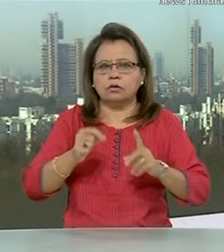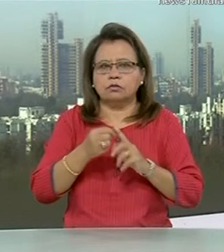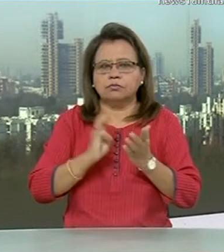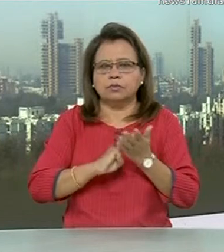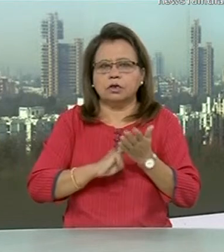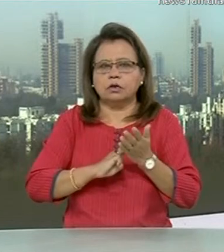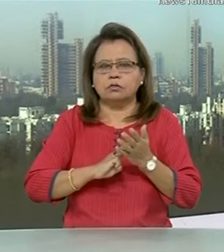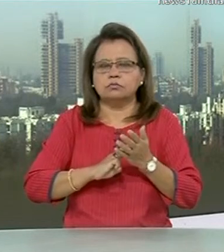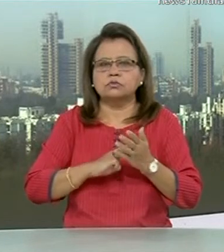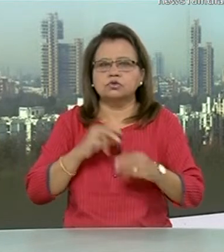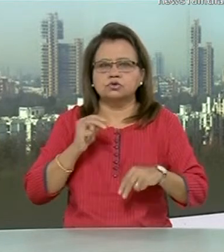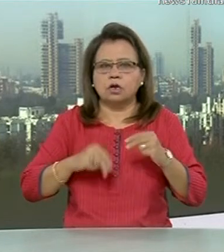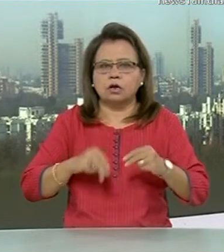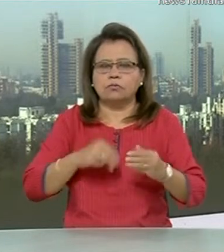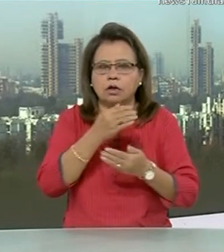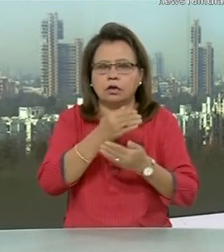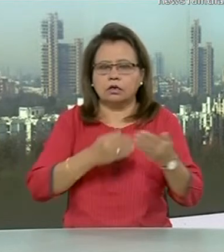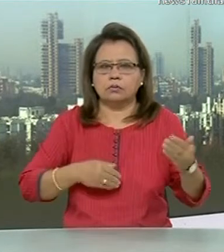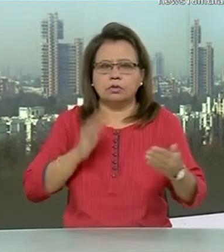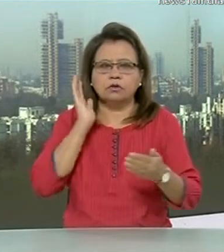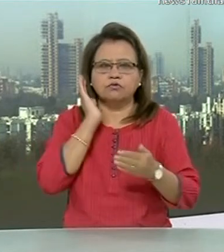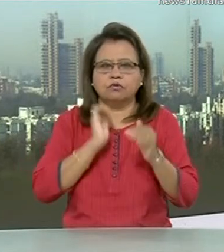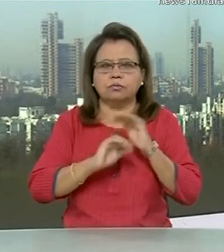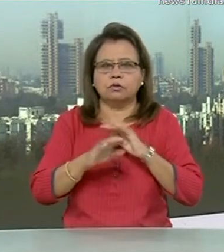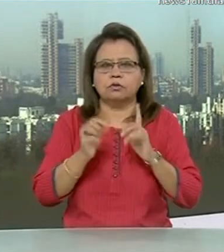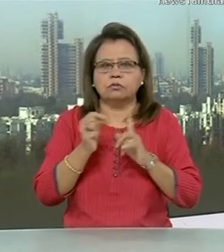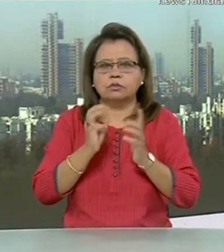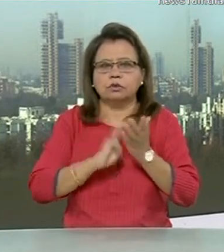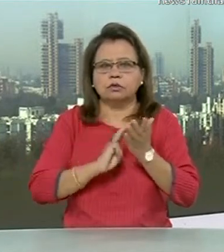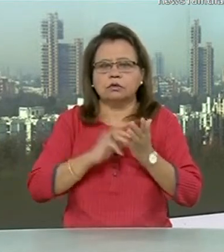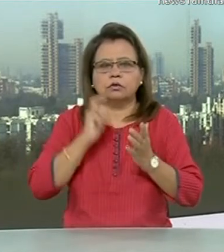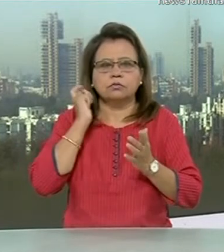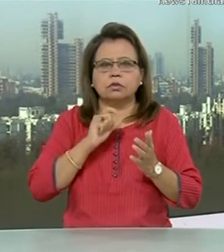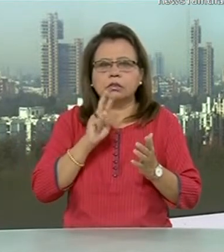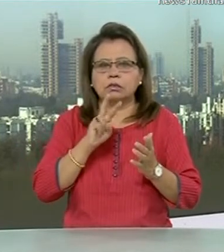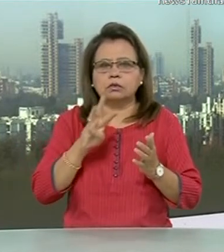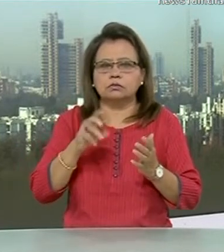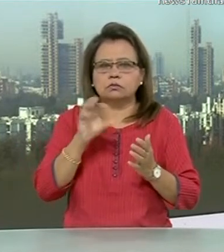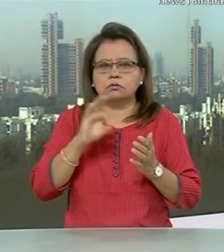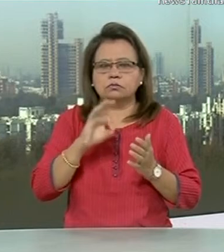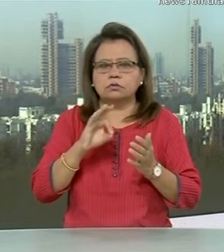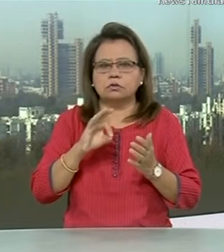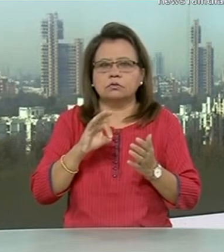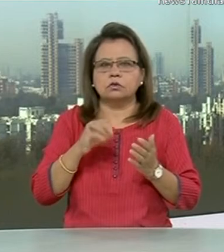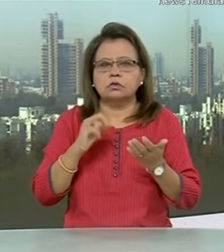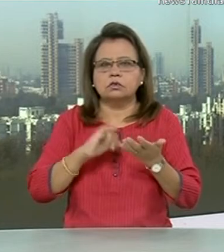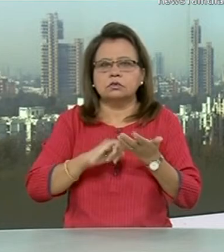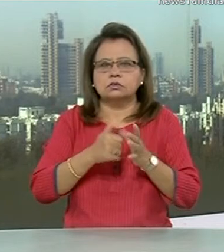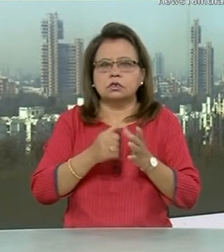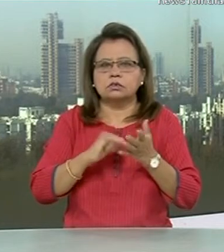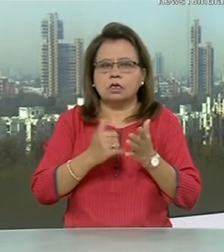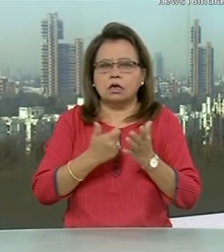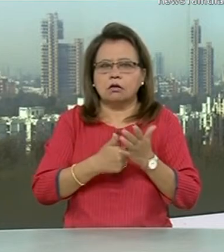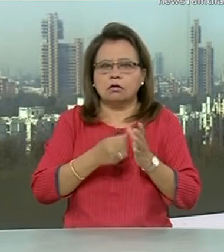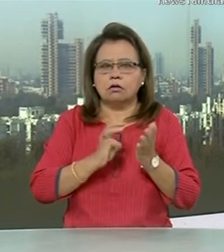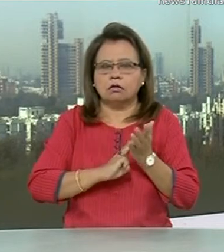चुनावी कार्यक्रम की जानकारी प्रधानमंत्री नरेंद्र मोदी सब्सक्राइब